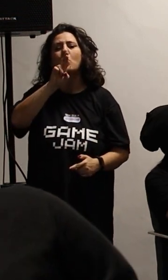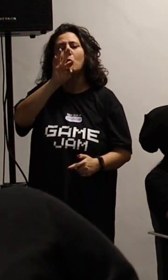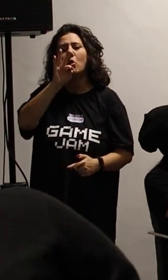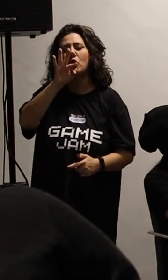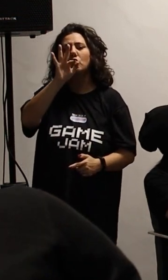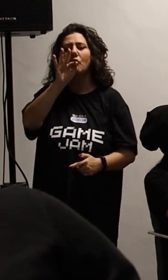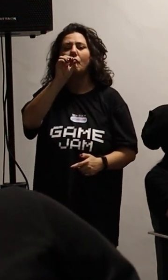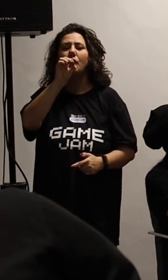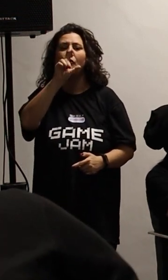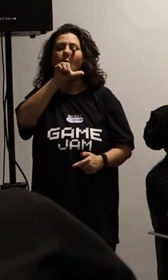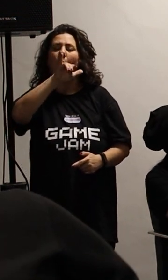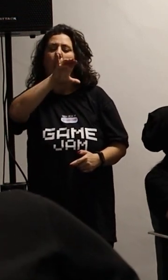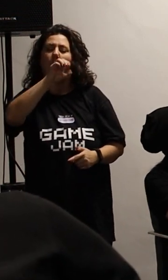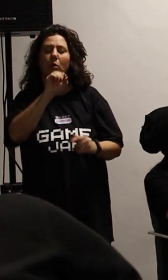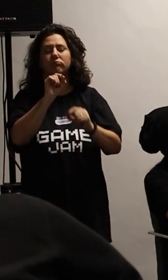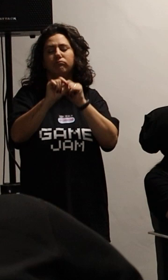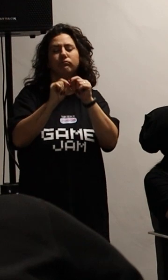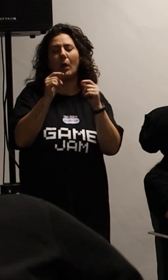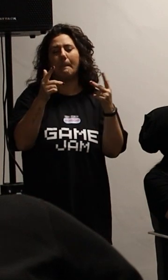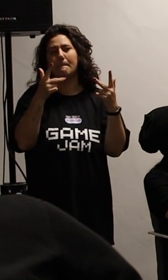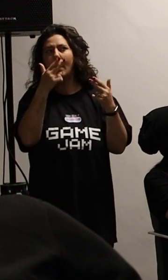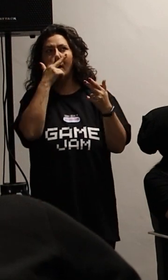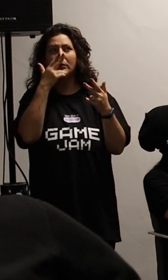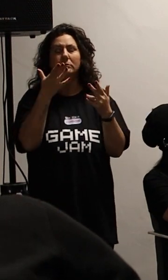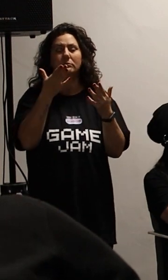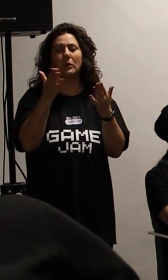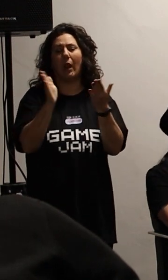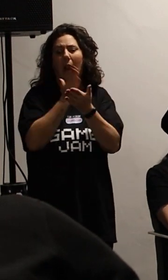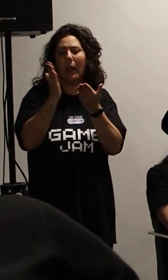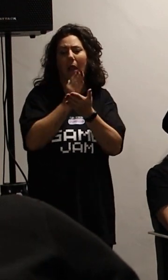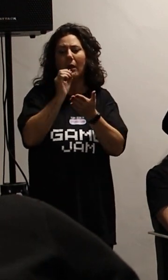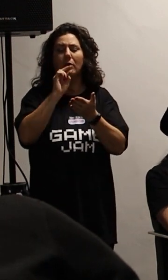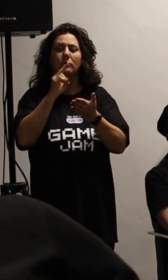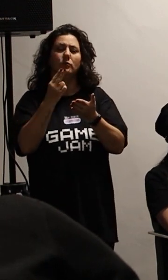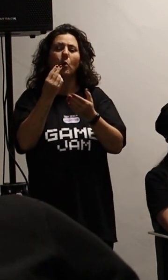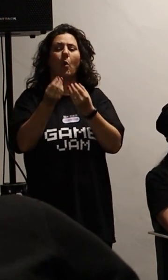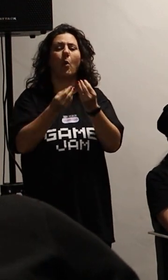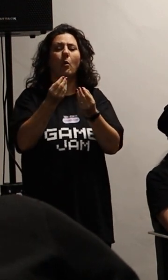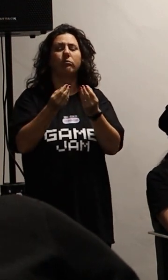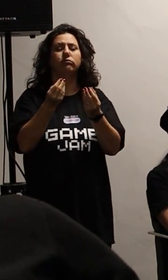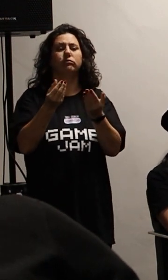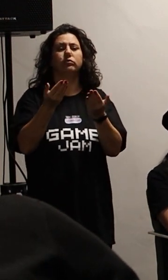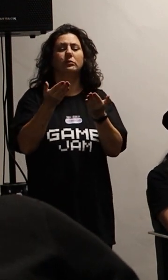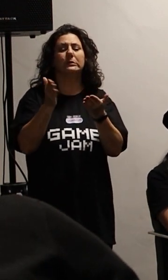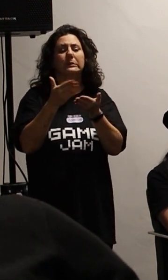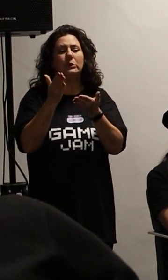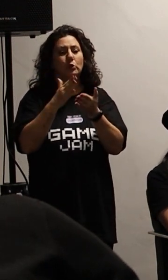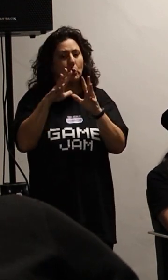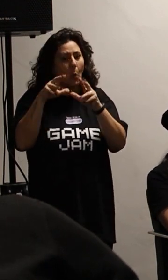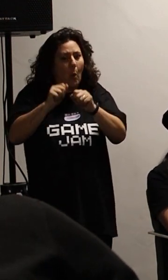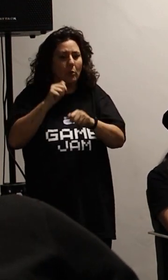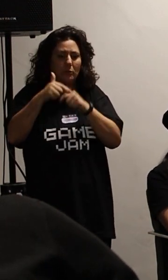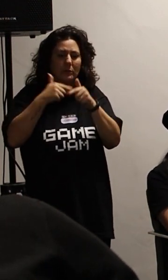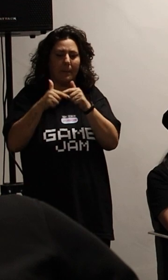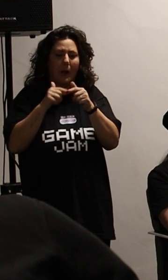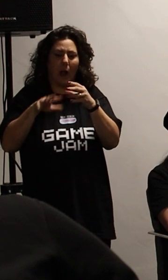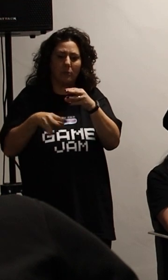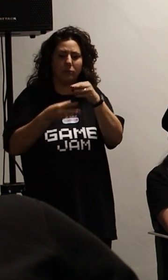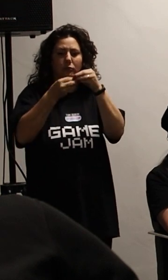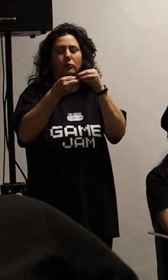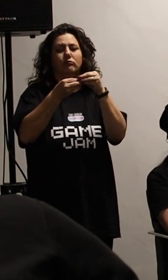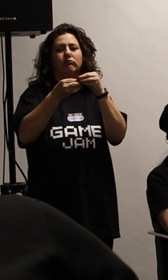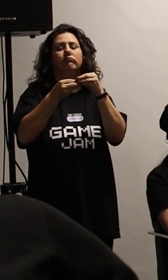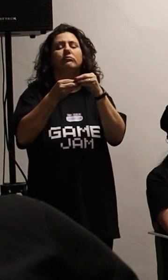fazer isso. Então, você pode fazer isso. É importante que também você pense, o que você vai fazer? Bom, eu sou